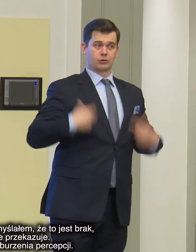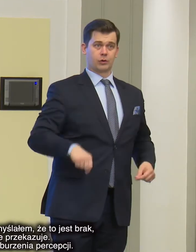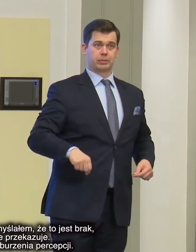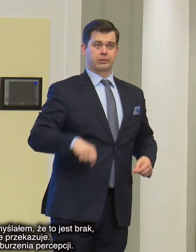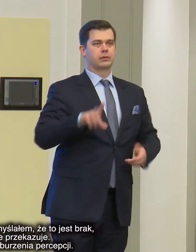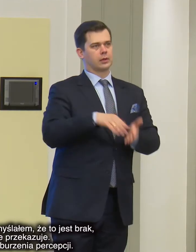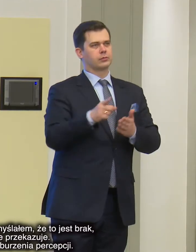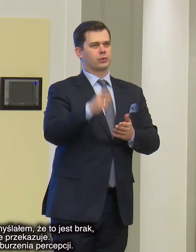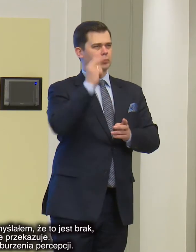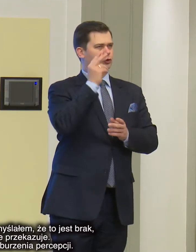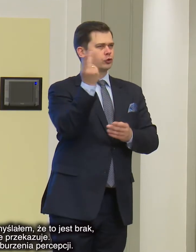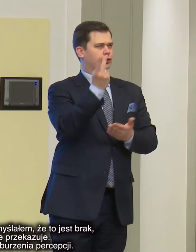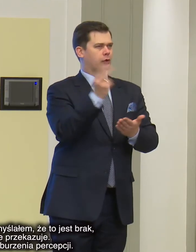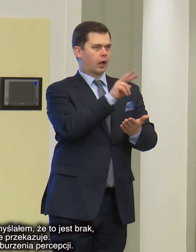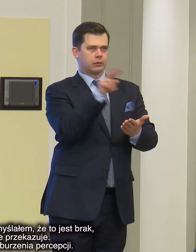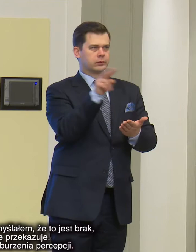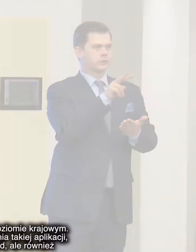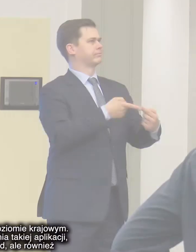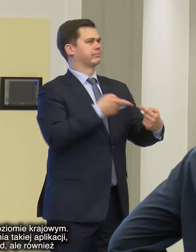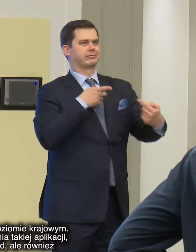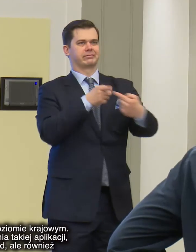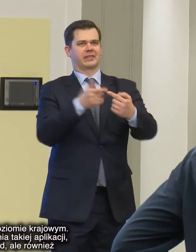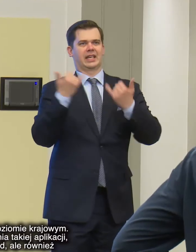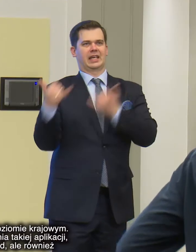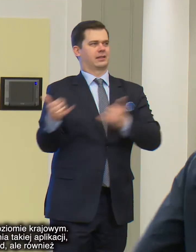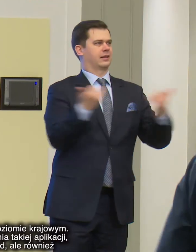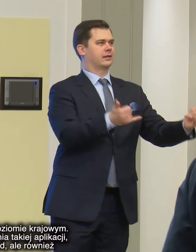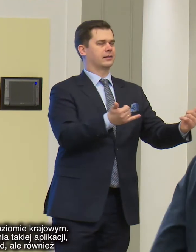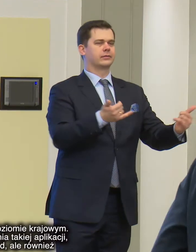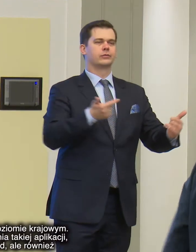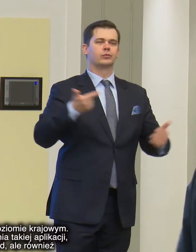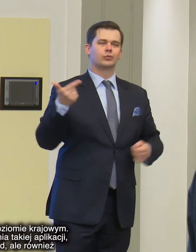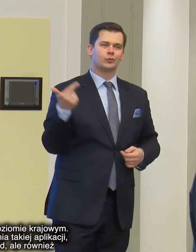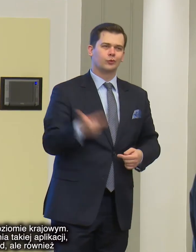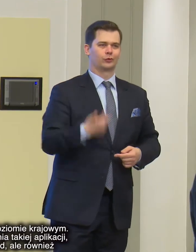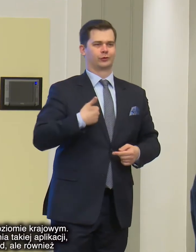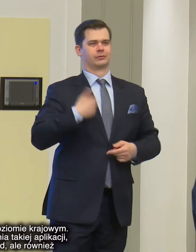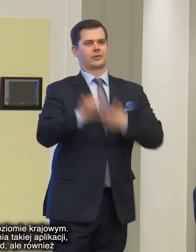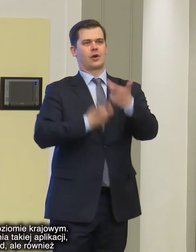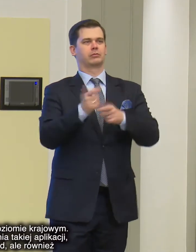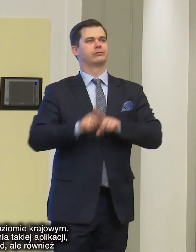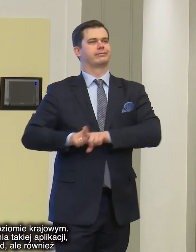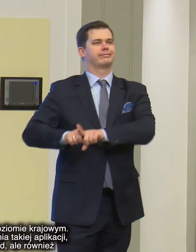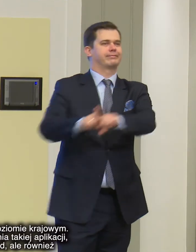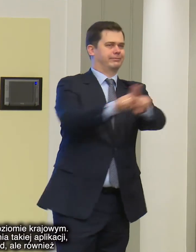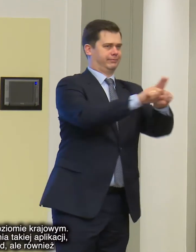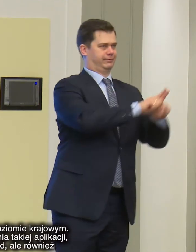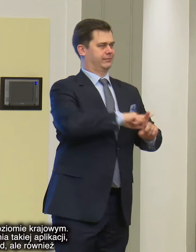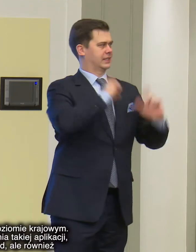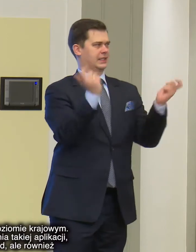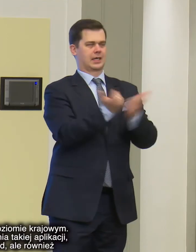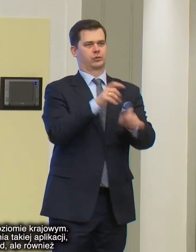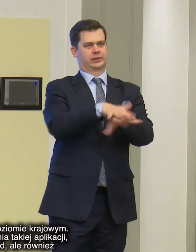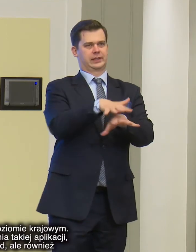mają zaburzenia percepcji. I naszym zadaniem jest to, żeby uspójnić cały